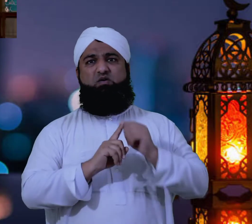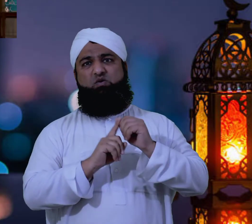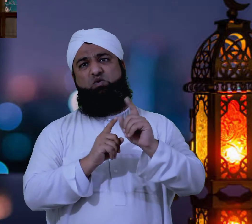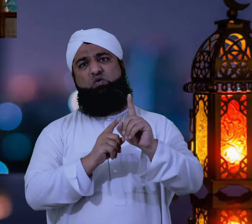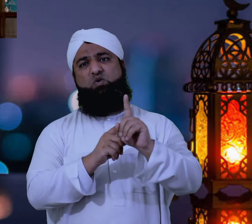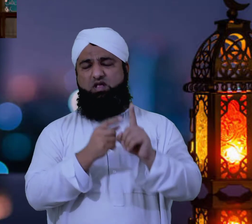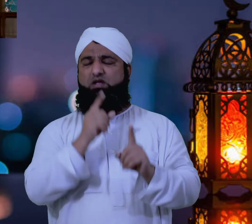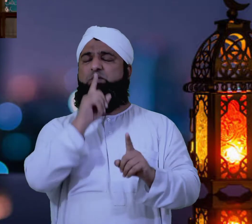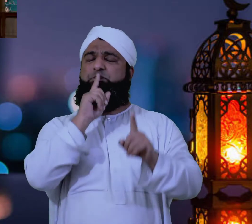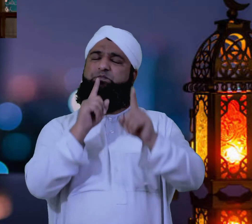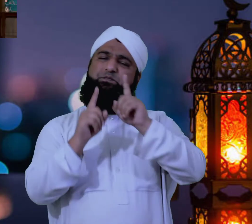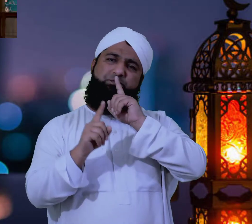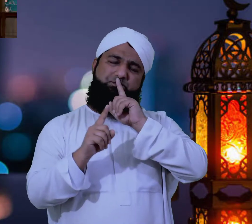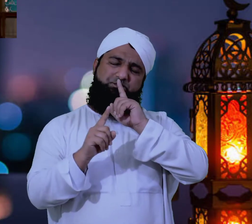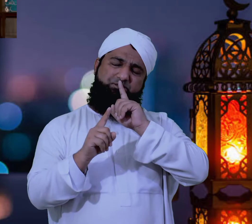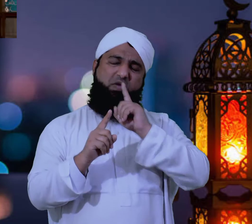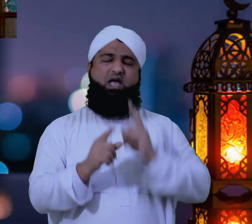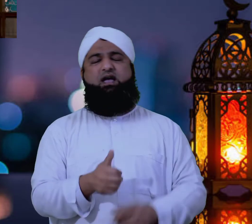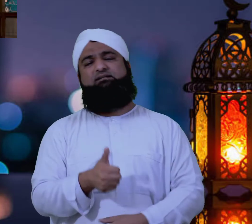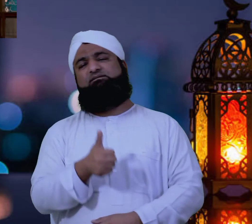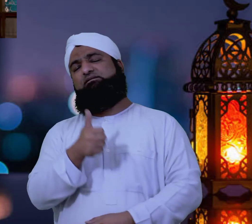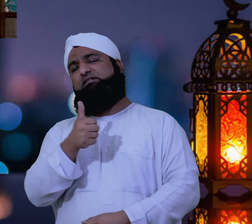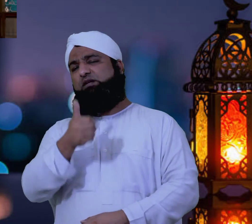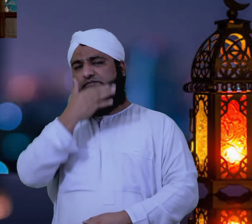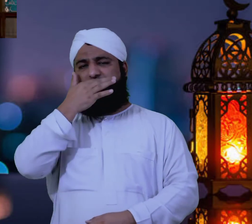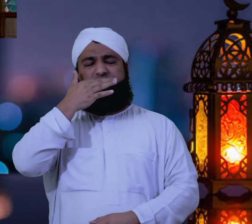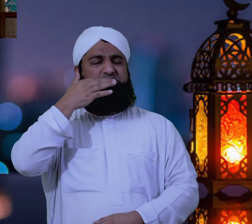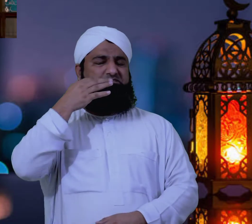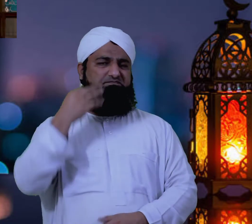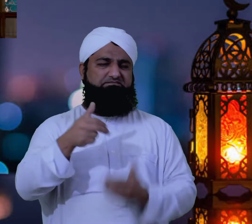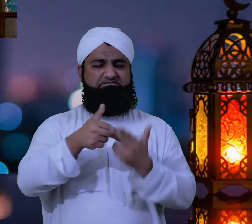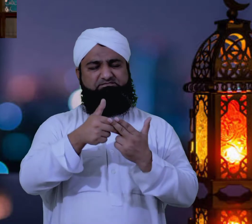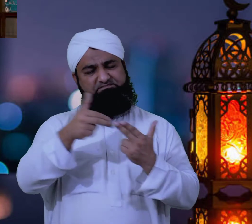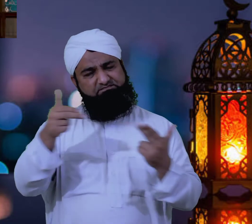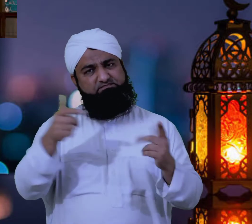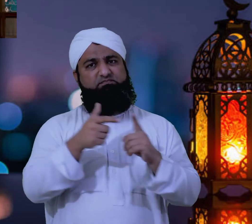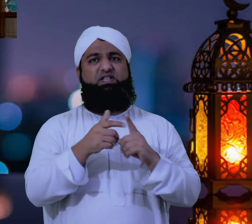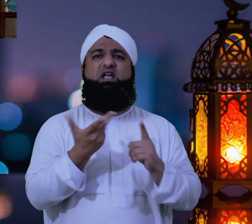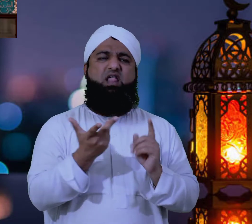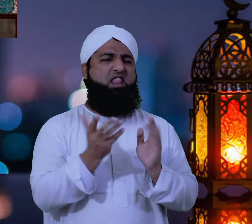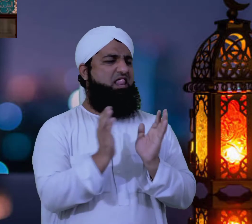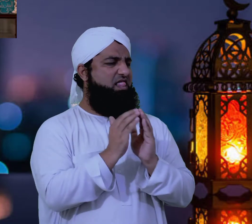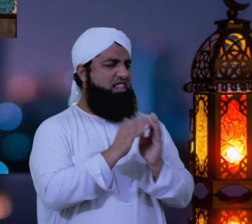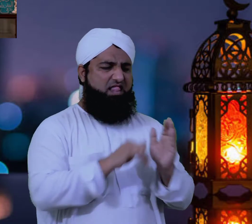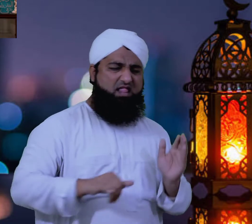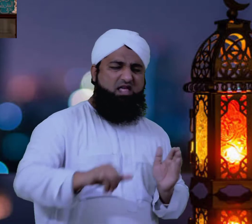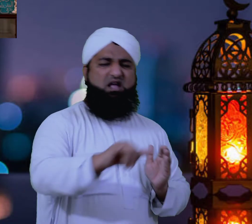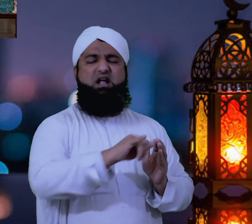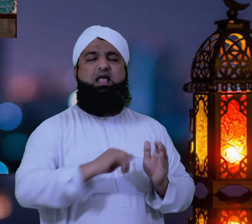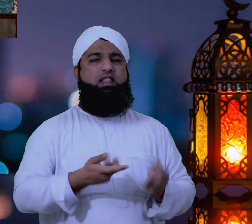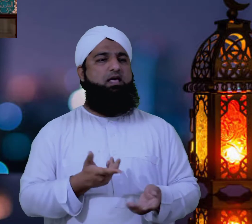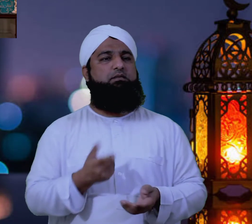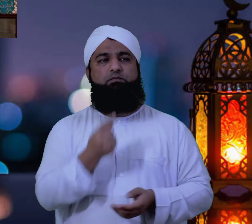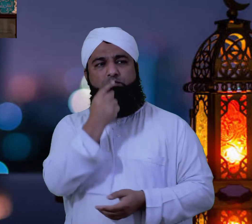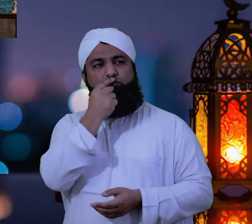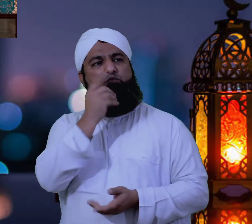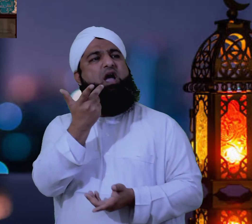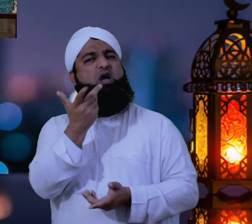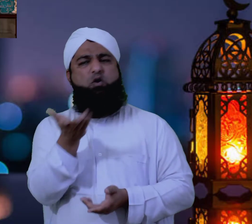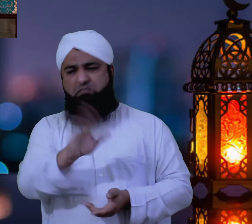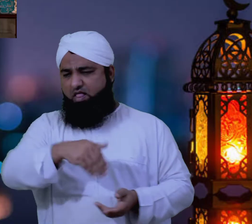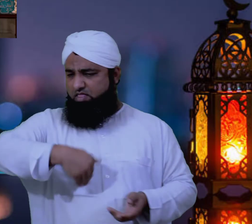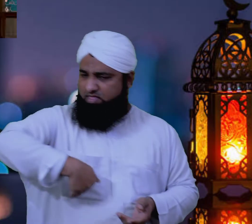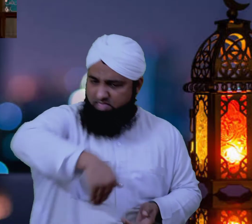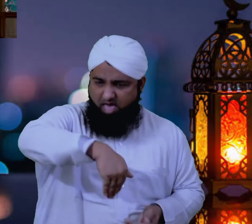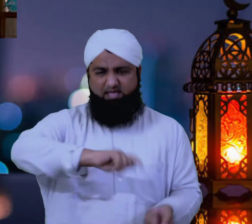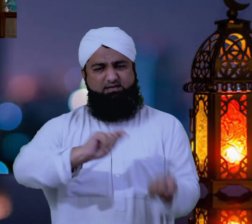پاکیزہ راتوں میں کئی نوجوان محلے میں کرکٹ، فٹ بال وغیرہ کھیلتے، خوب شور